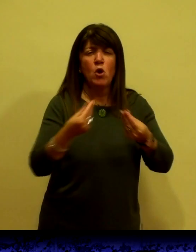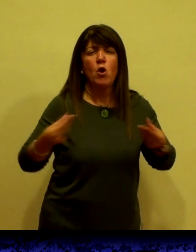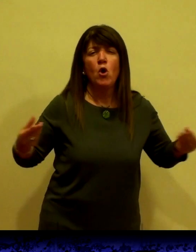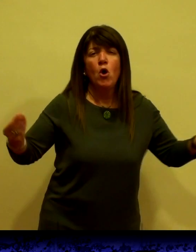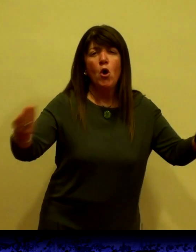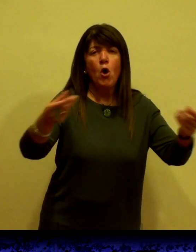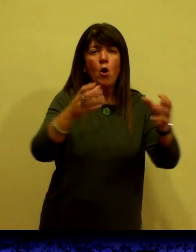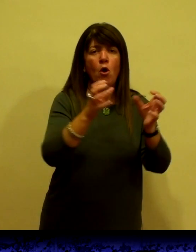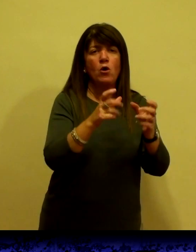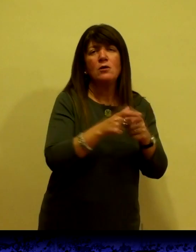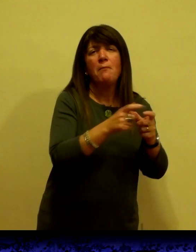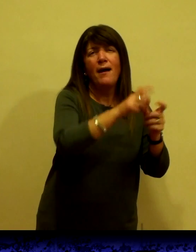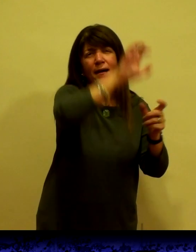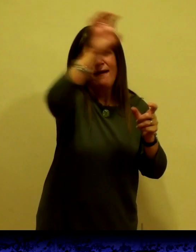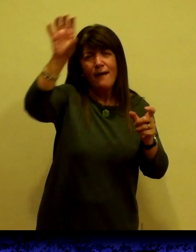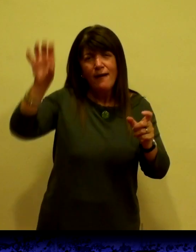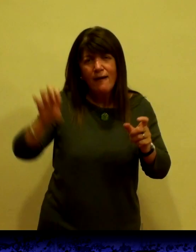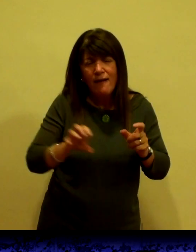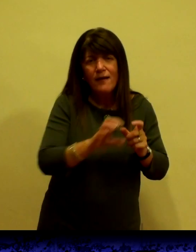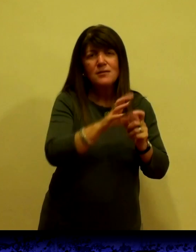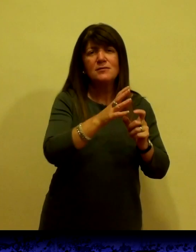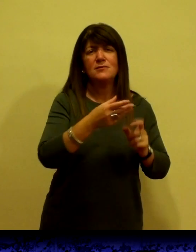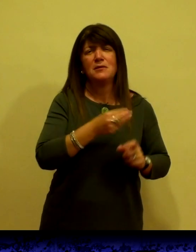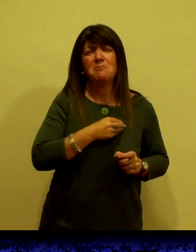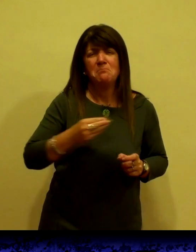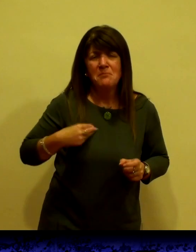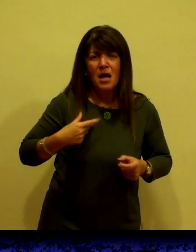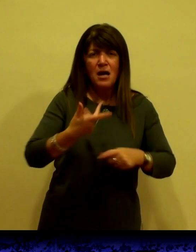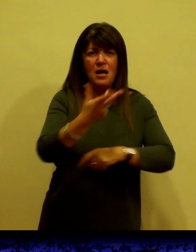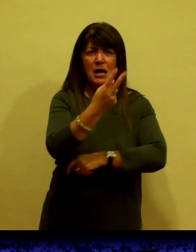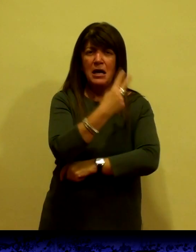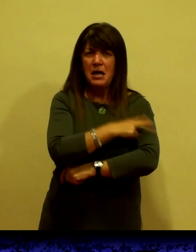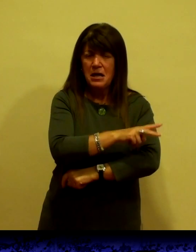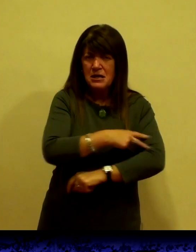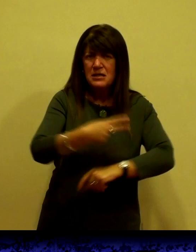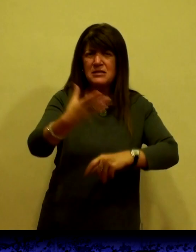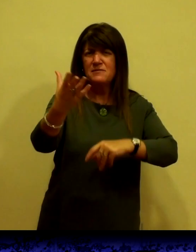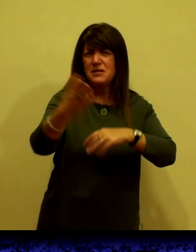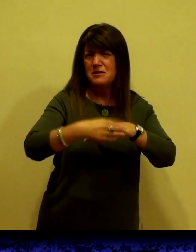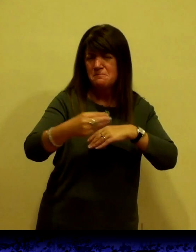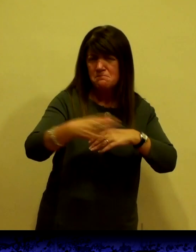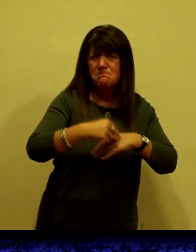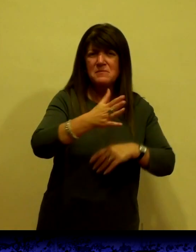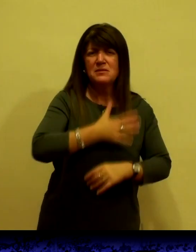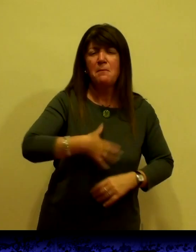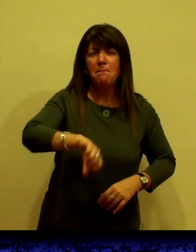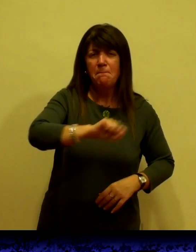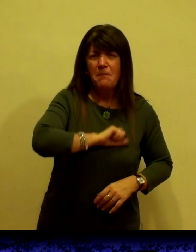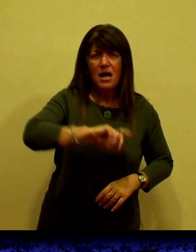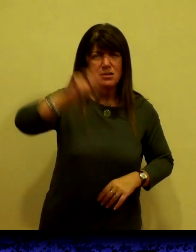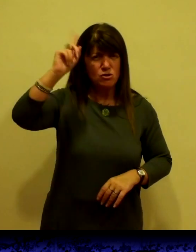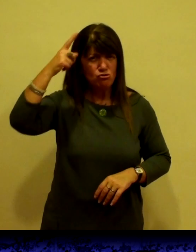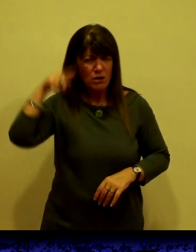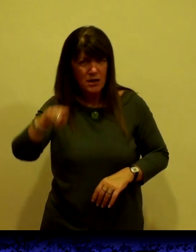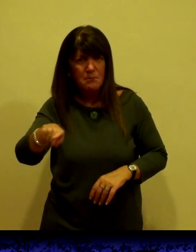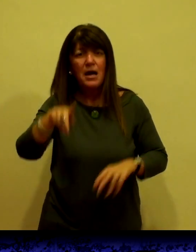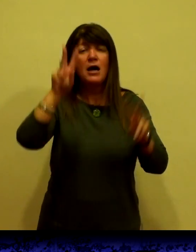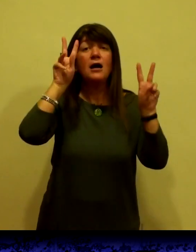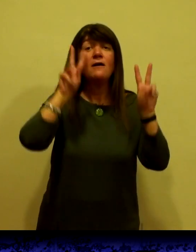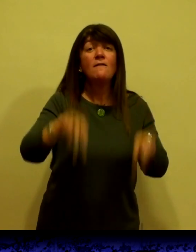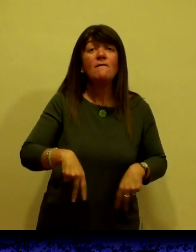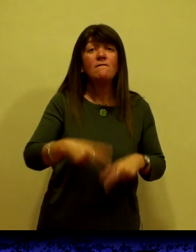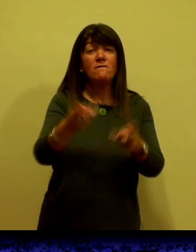paesi, dal Belgio, dalla Svizzera, dalla Spagna, dalla Germania, e avremo anche in video